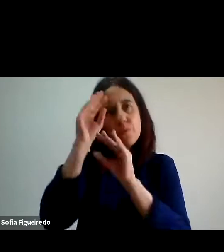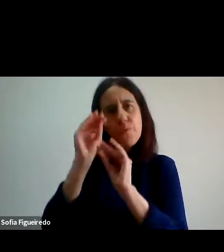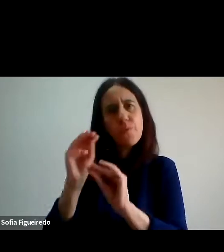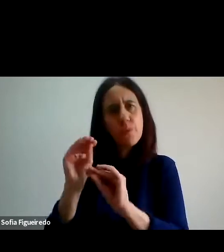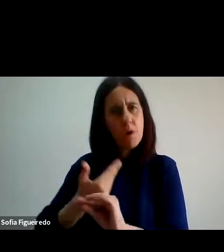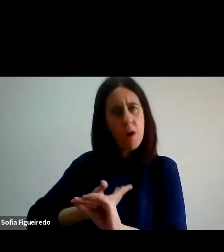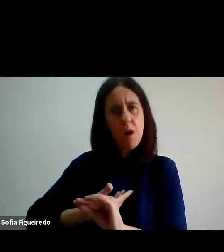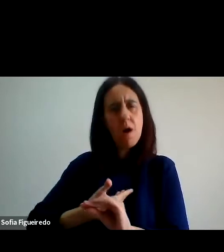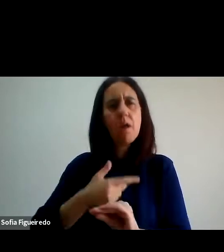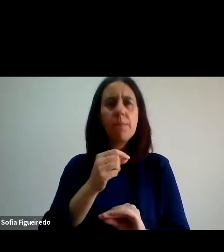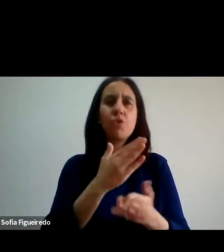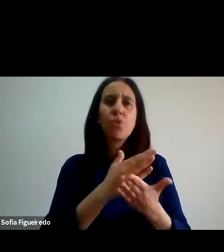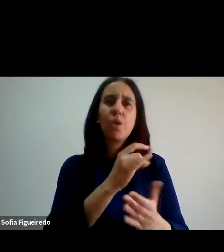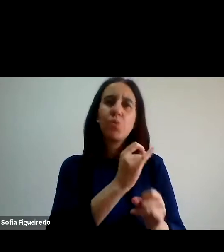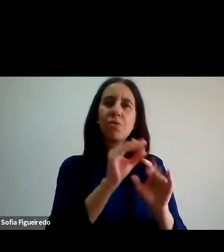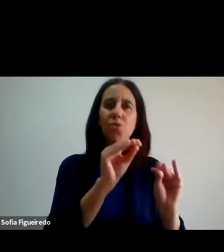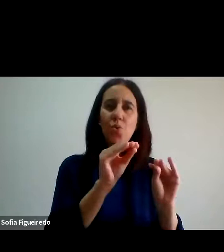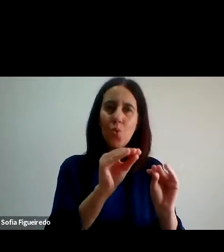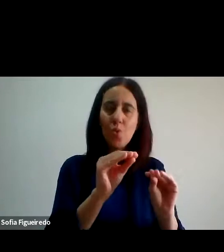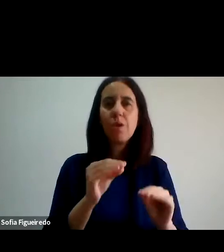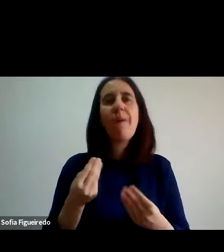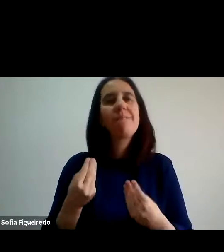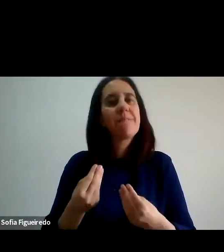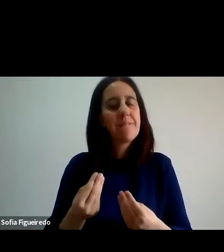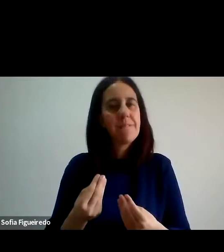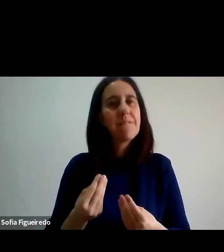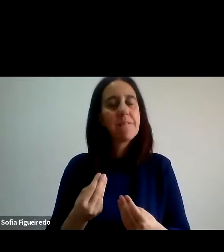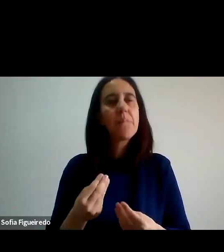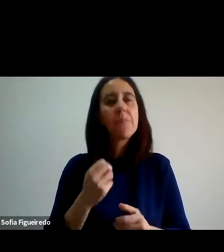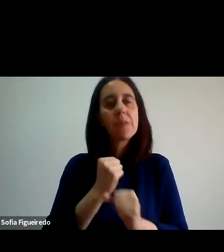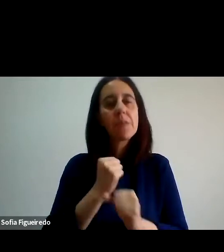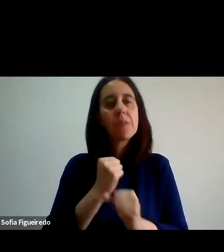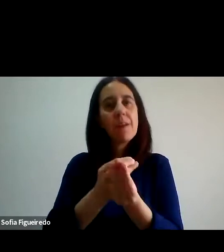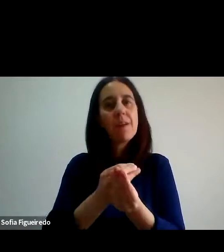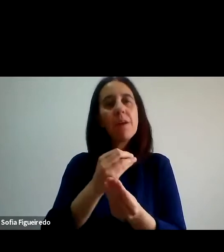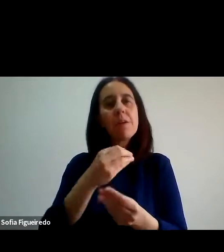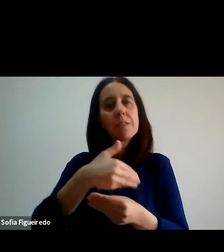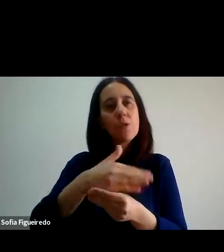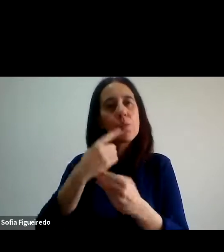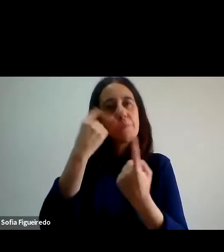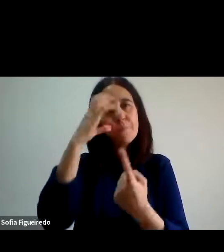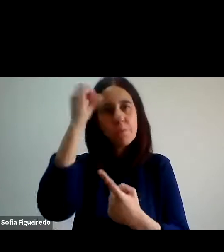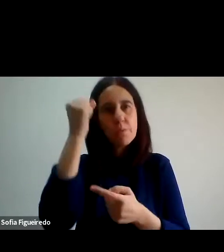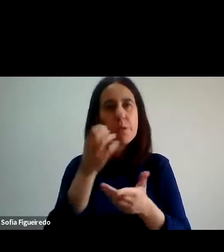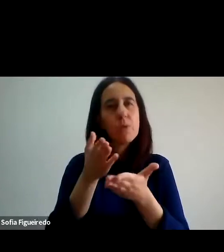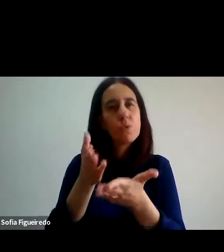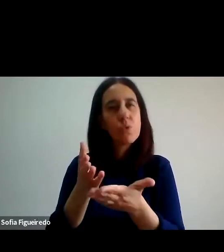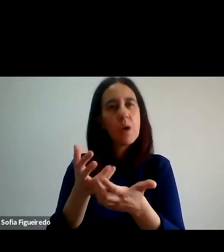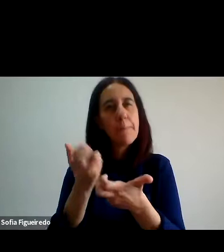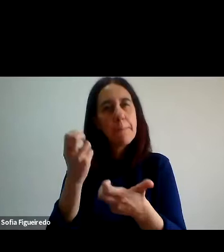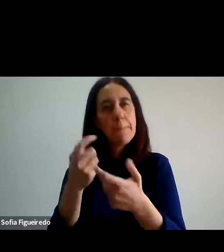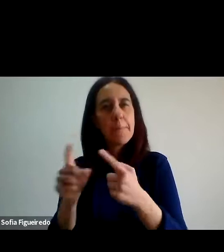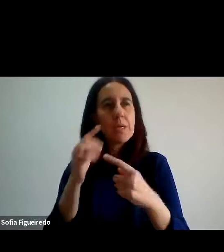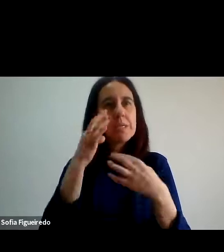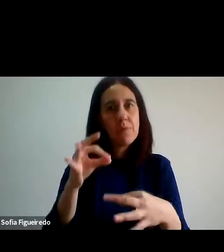outra escola. Gosto muito de trabalhar com o setor público, muito de poder ajudar à diferença, muito de poder ajudar à